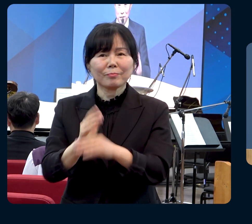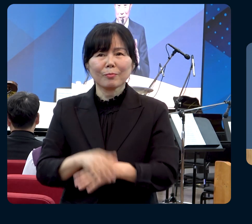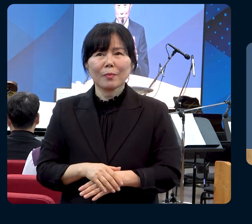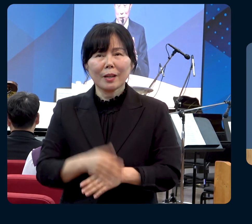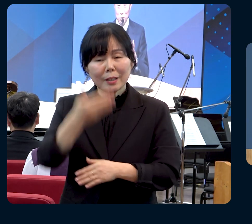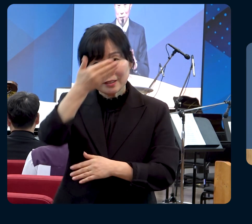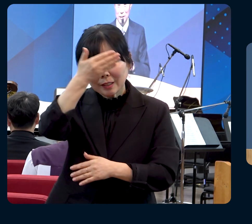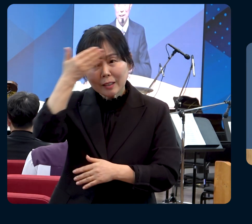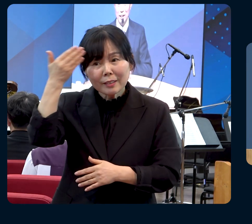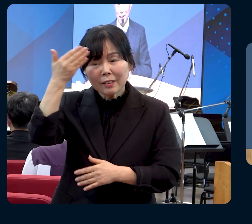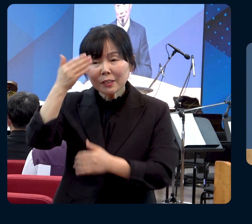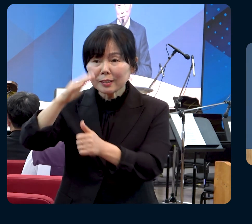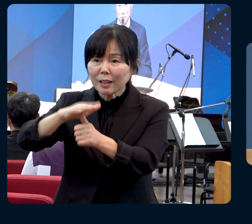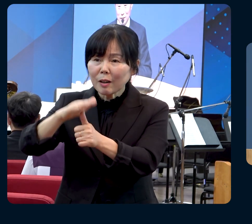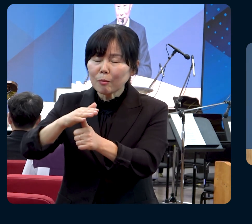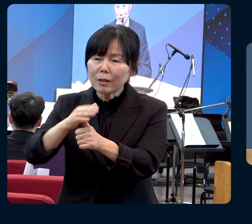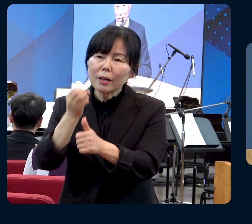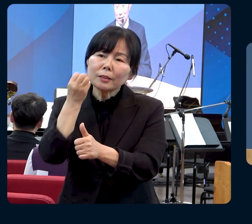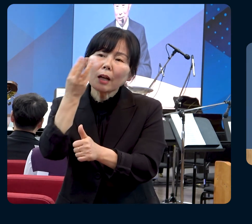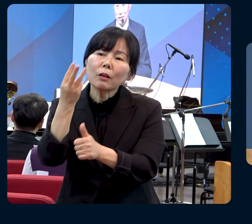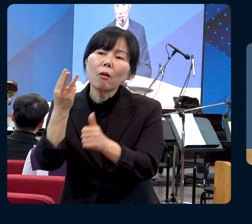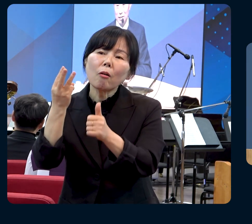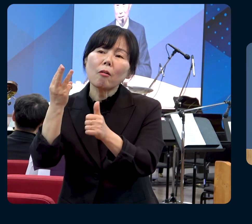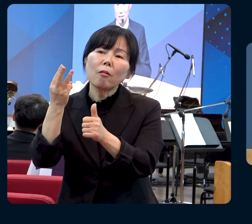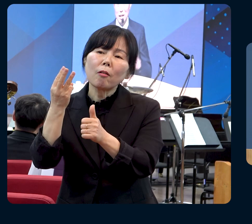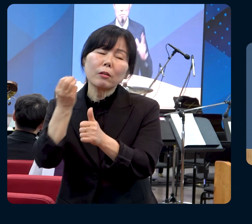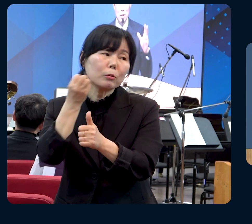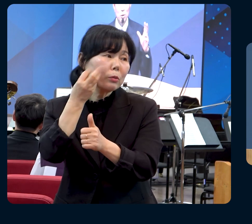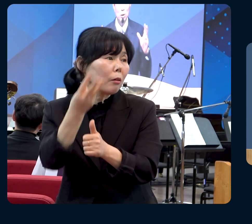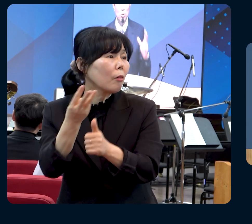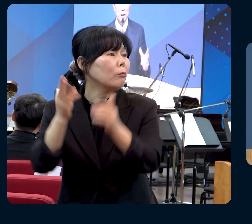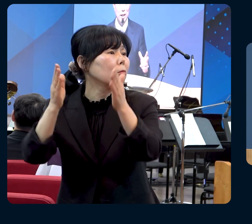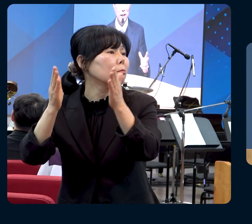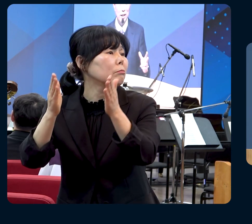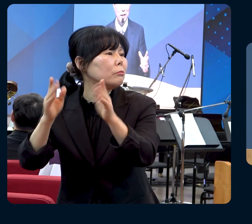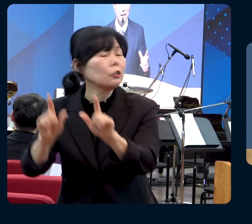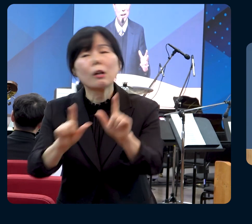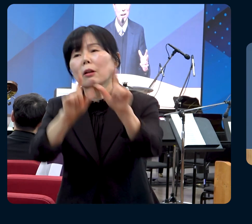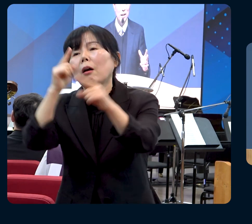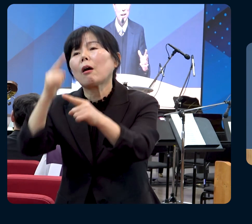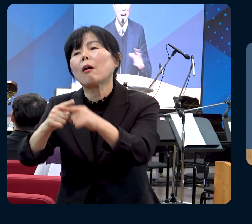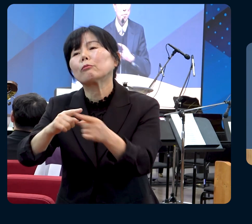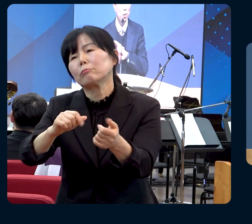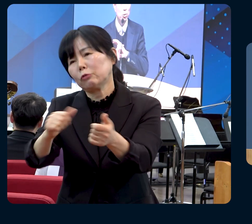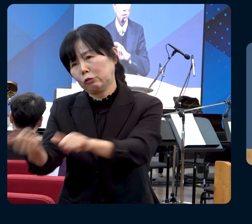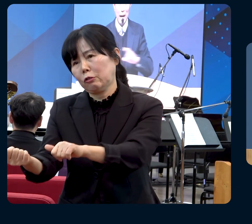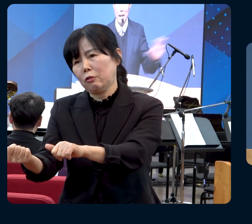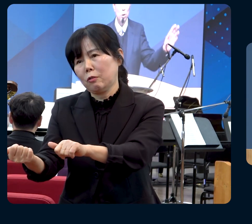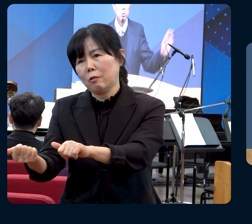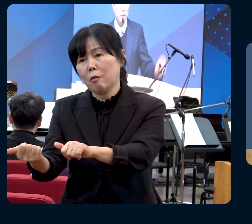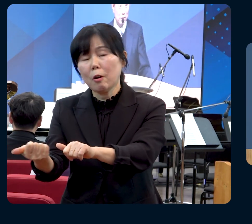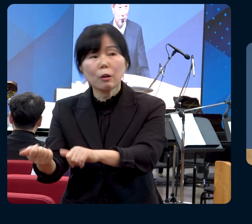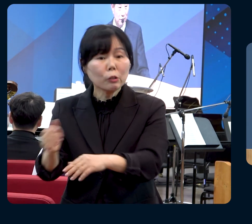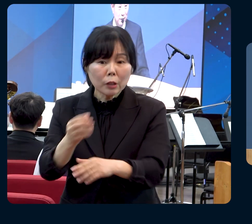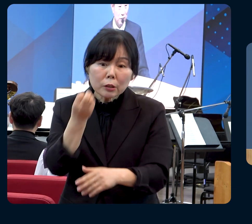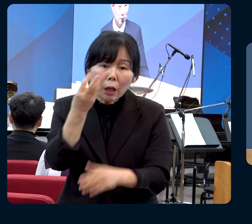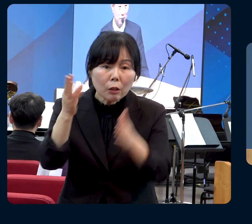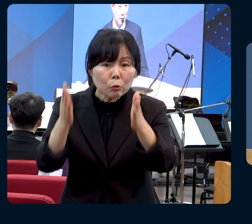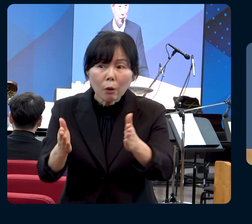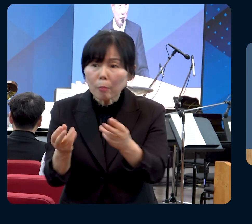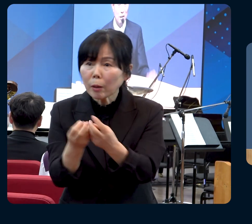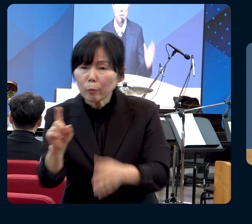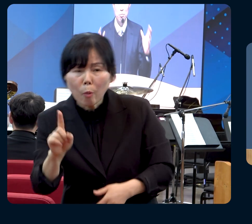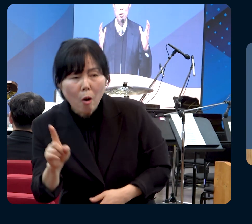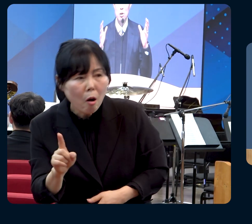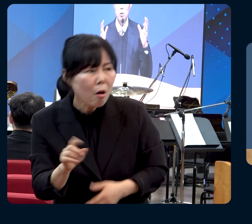그 청년 3개월 살다가 갔습니다. 3개월 동안에 안병동 다 전도했어요. 이 청년